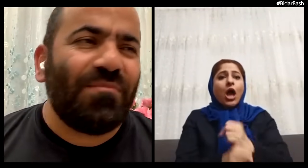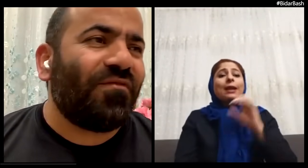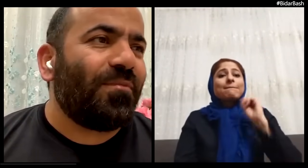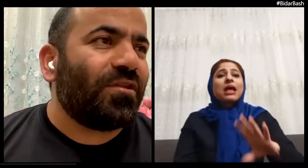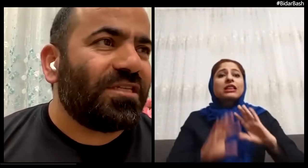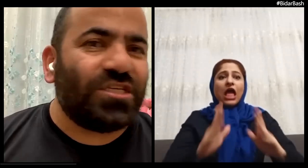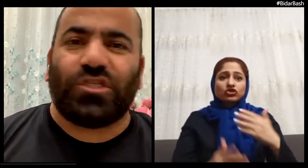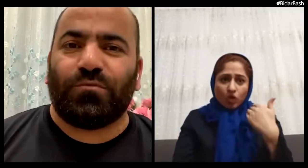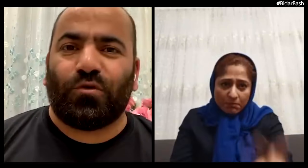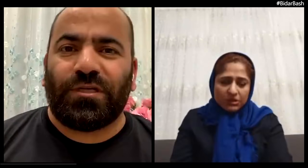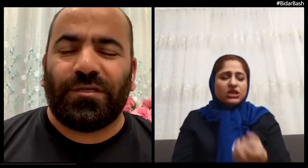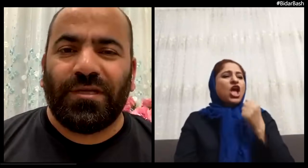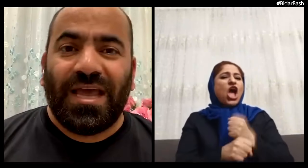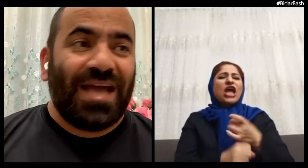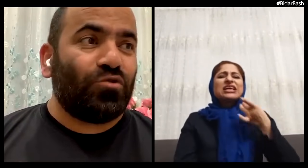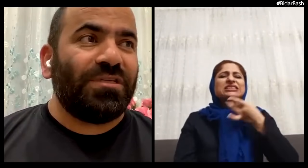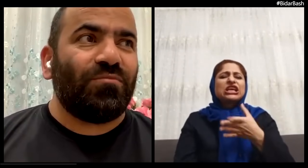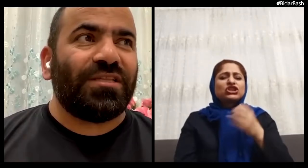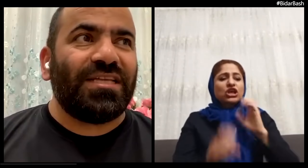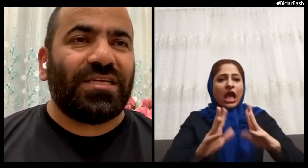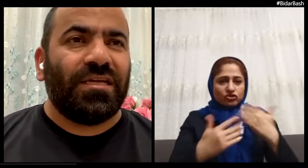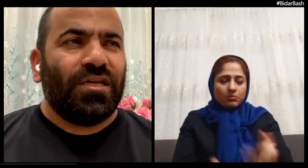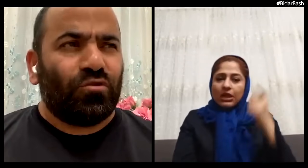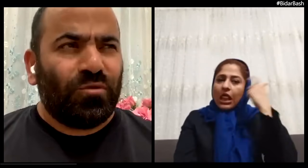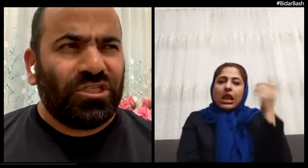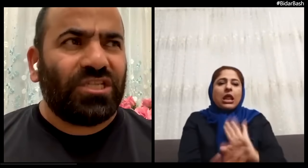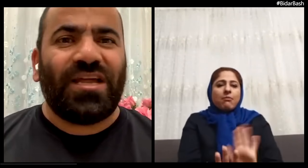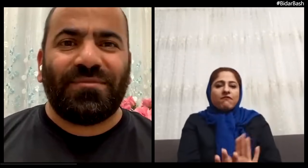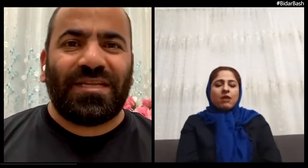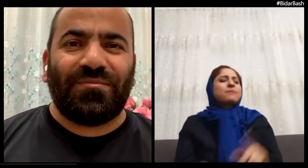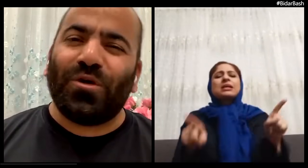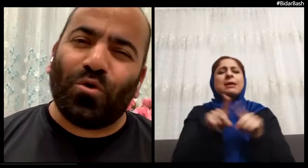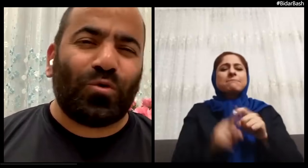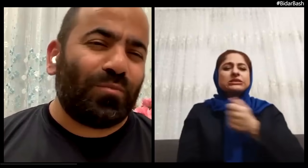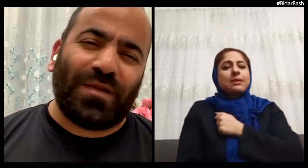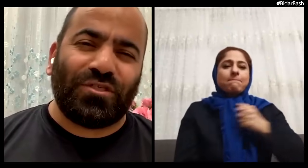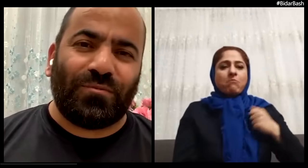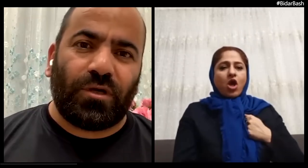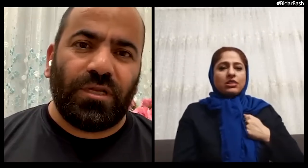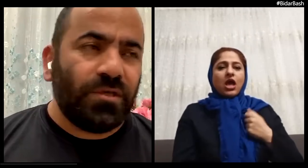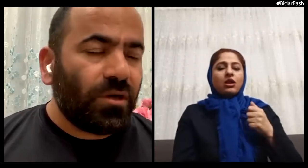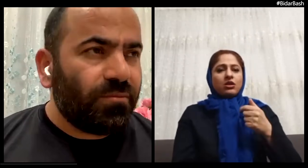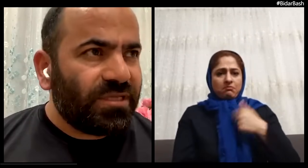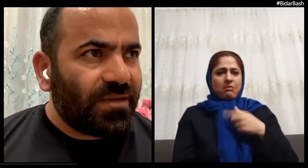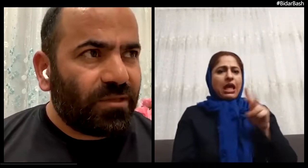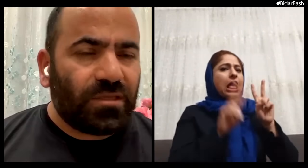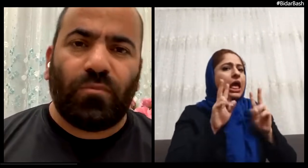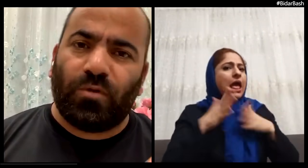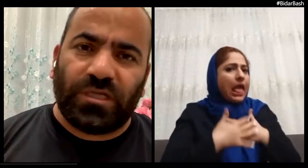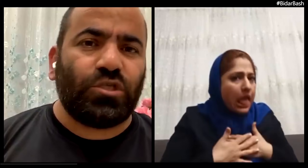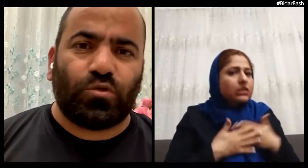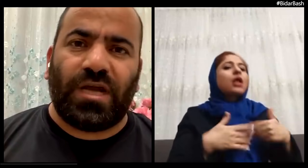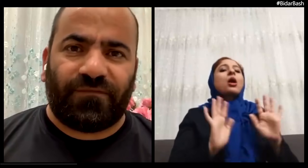میکنی نمیفهمی داری زشتی میکنی. از رو مثل مادری که تو بهش تشر میزنی، میگه قربونت برم چی میخوای، نمیگه آخه بی تربیت